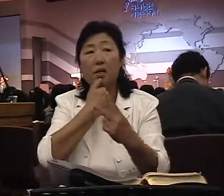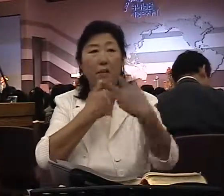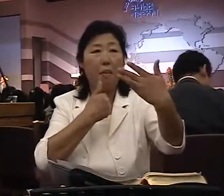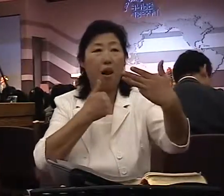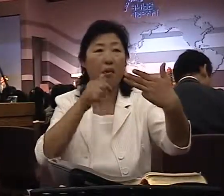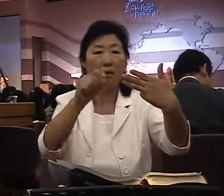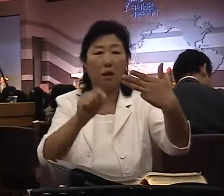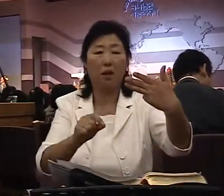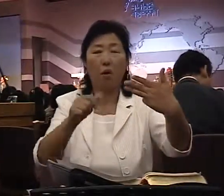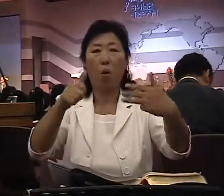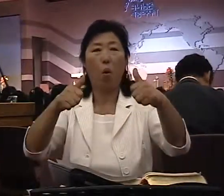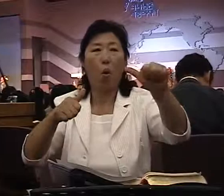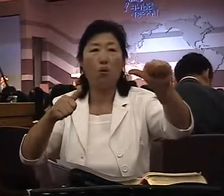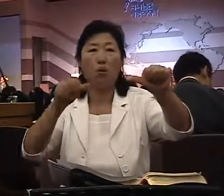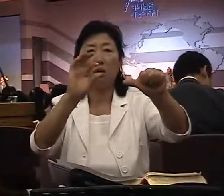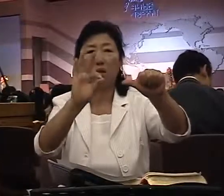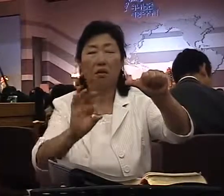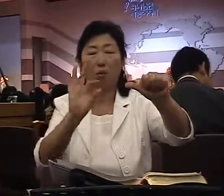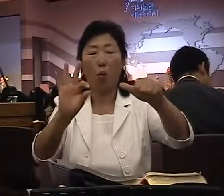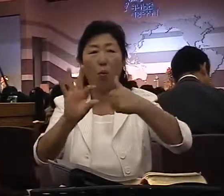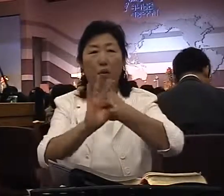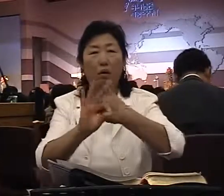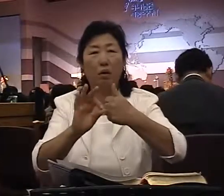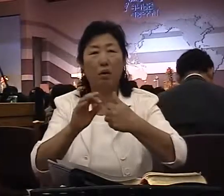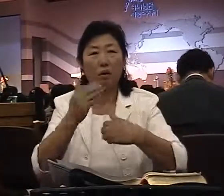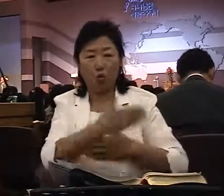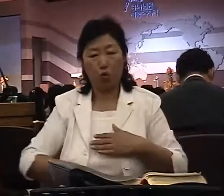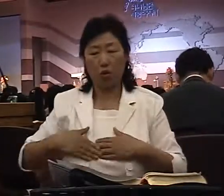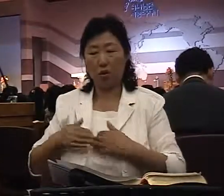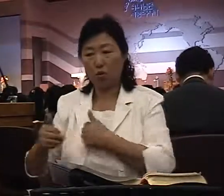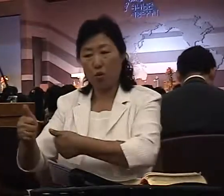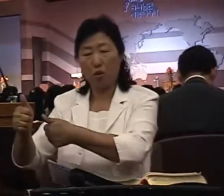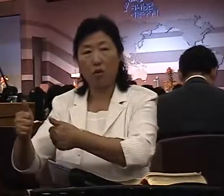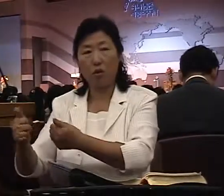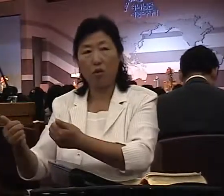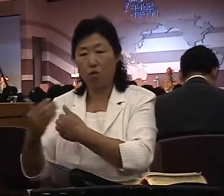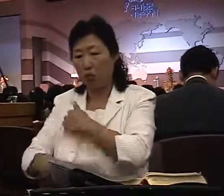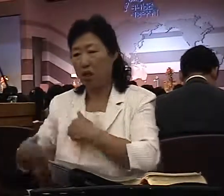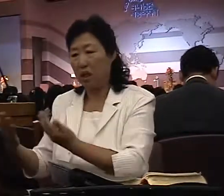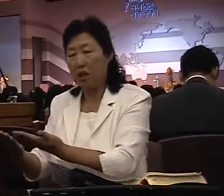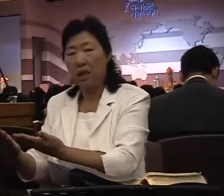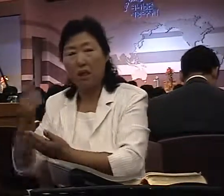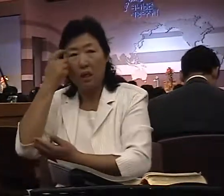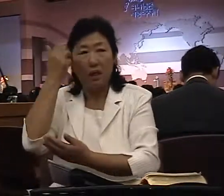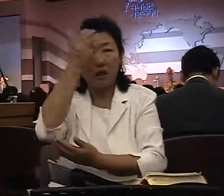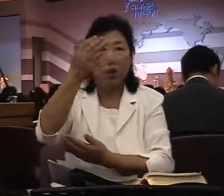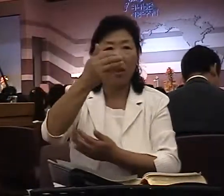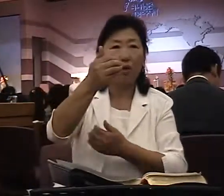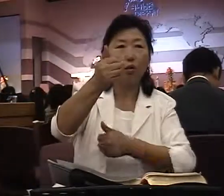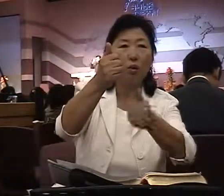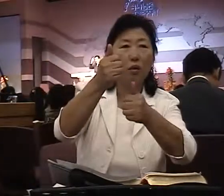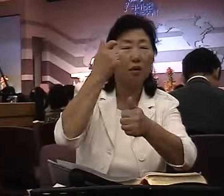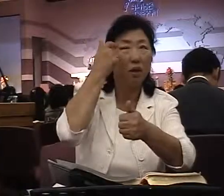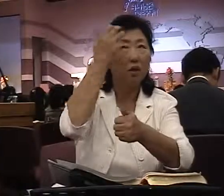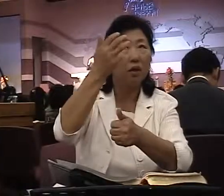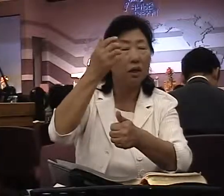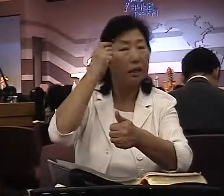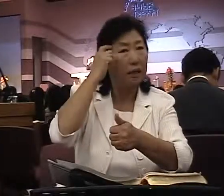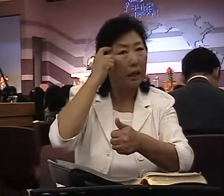보면 이런 말씀을 주십니다. 육신을 쫓는 자는 육신의 일을, 영을 쫓는 자는 영의 일을 생각하나니, 생각이 중요해요.